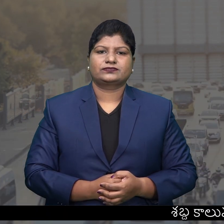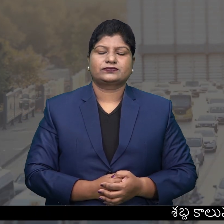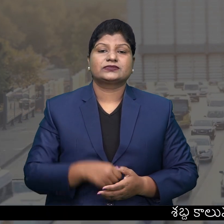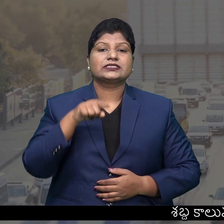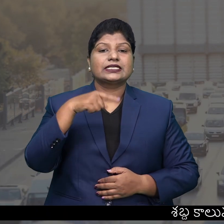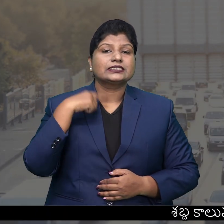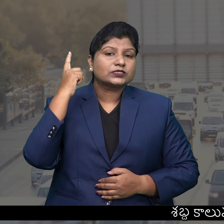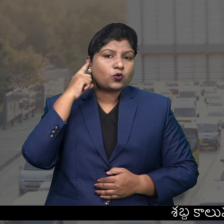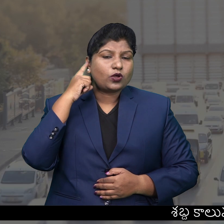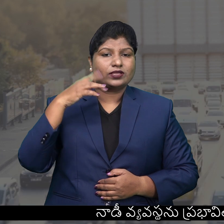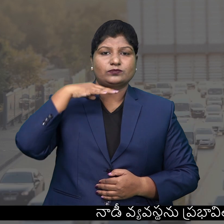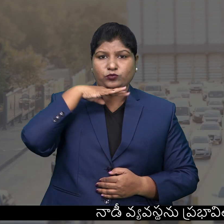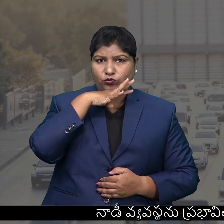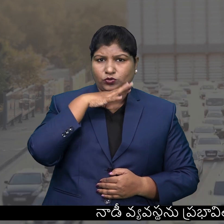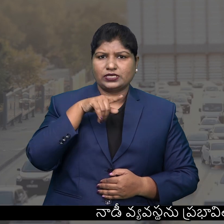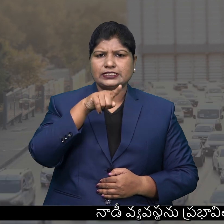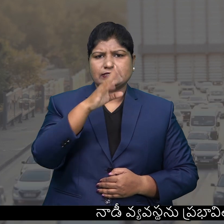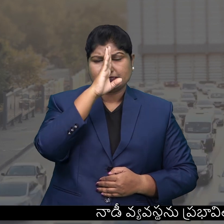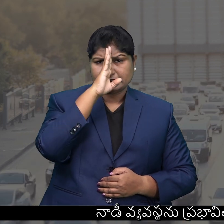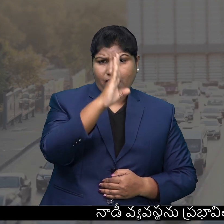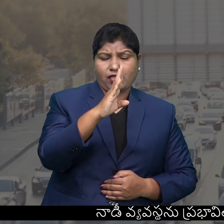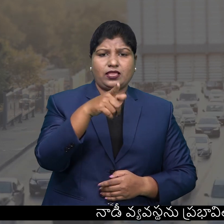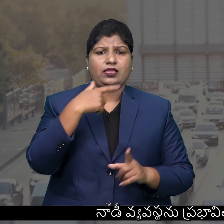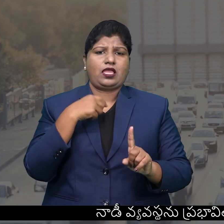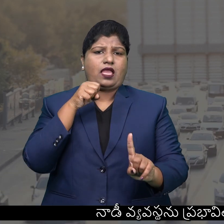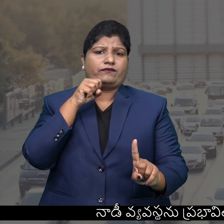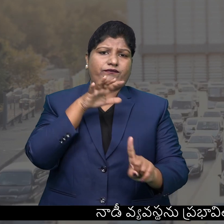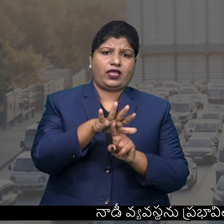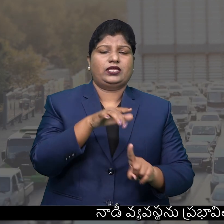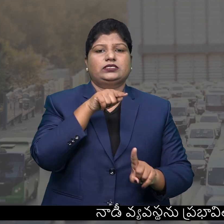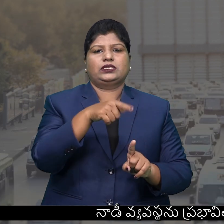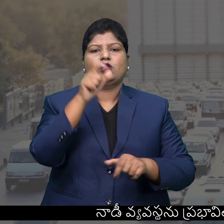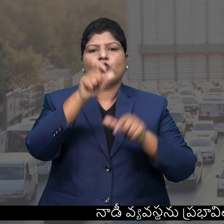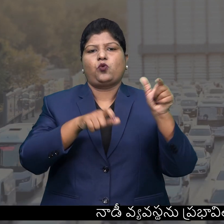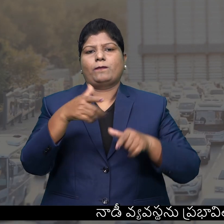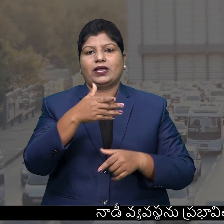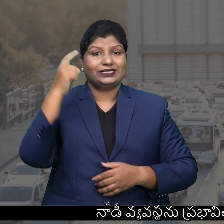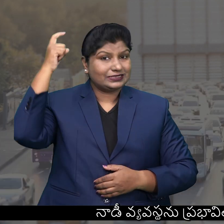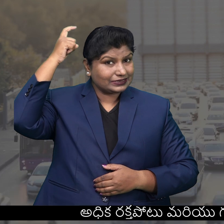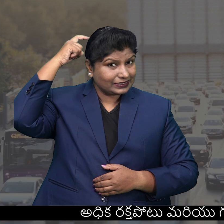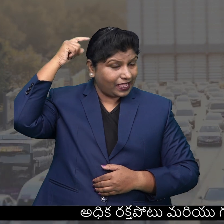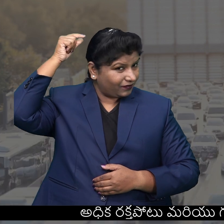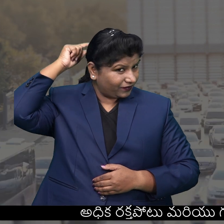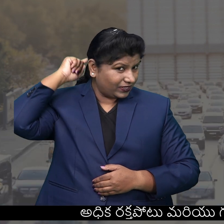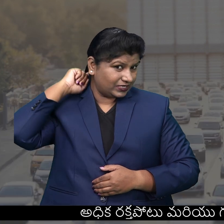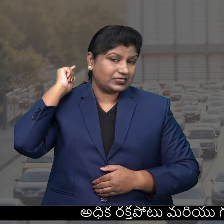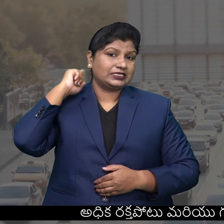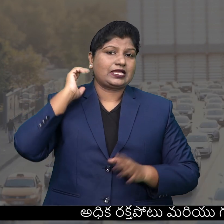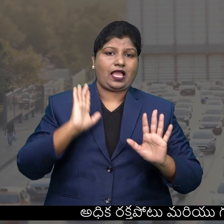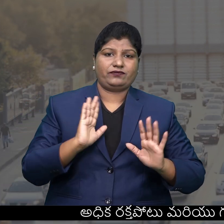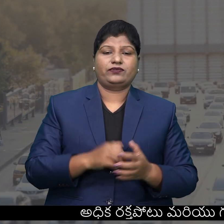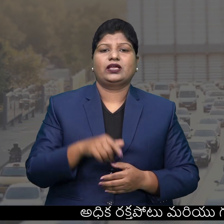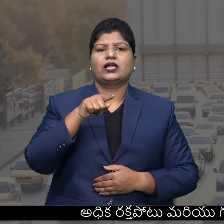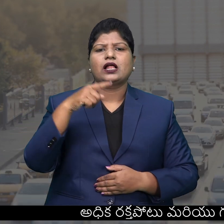శబ్ద కాలుష్యం నేరుగా మానవ నాడీ వ్యవస్థను ప్రభావితం చేస్తుంది. చెవుడు, తలనొప్పి, అధిక రక్తపోటు